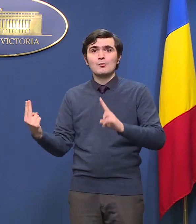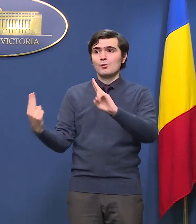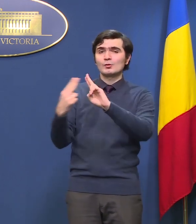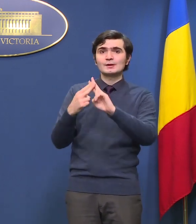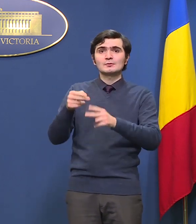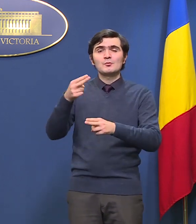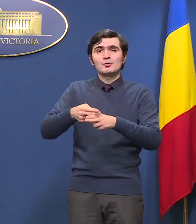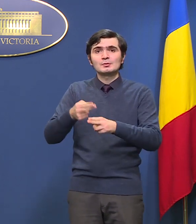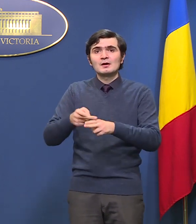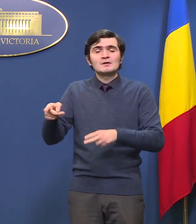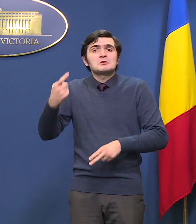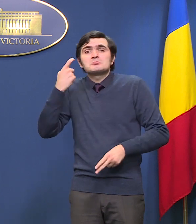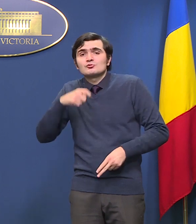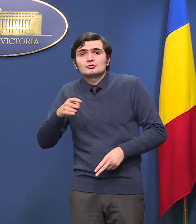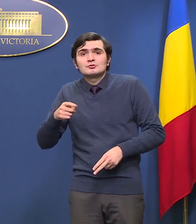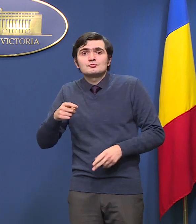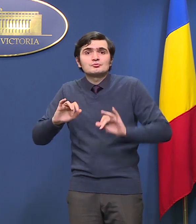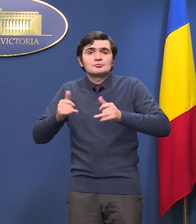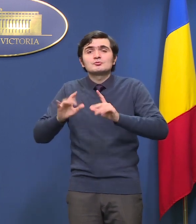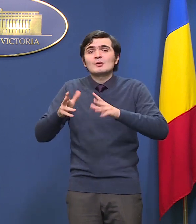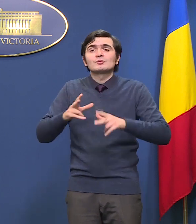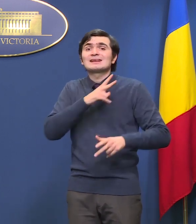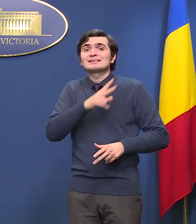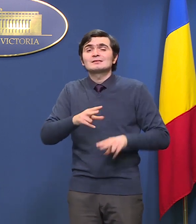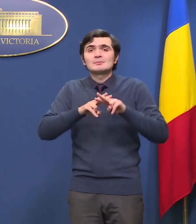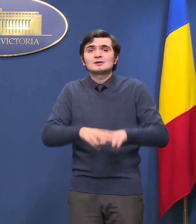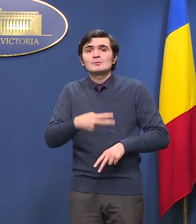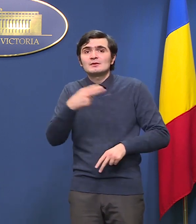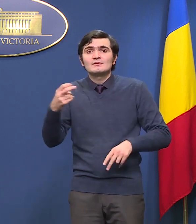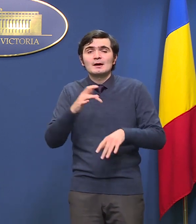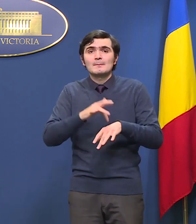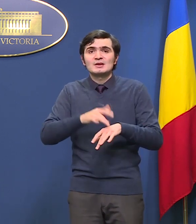să știe și riscăm astfel să rămânem fără personal medical în spitale?